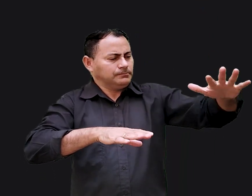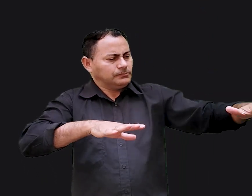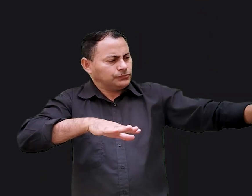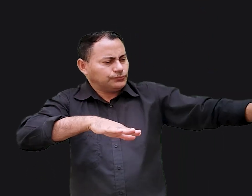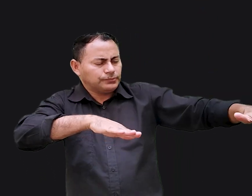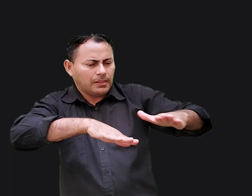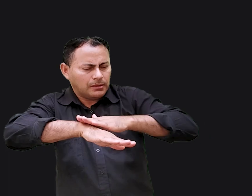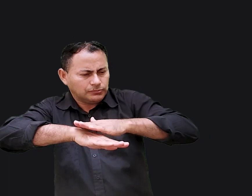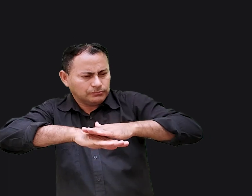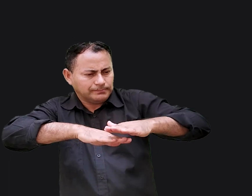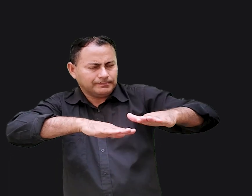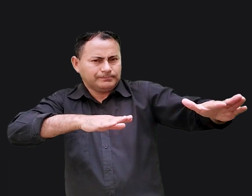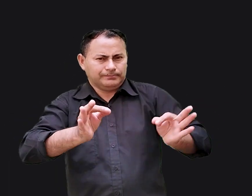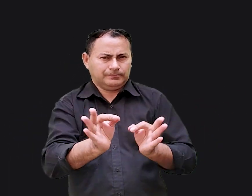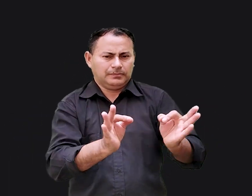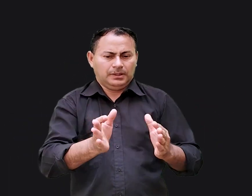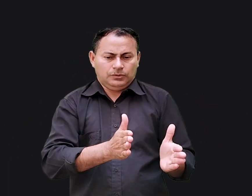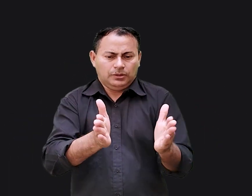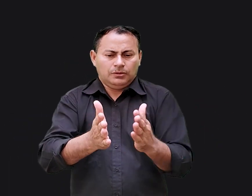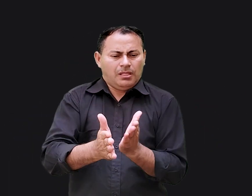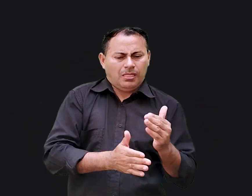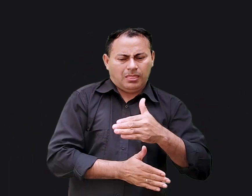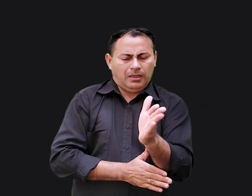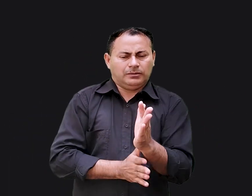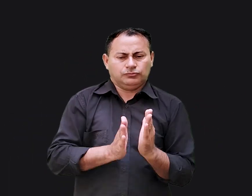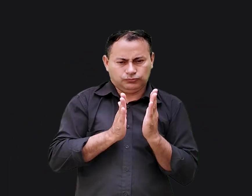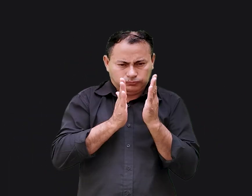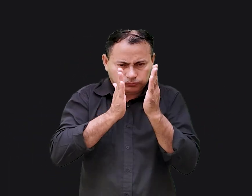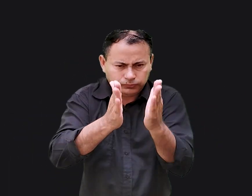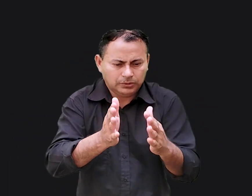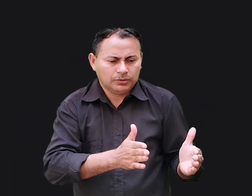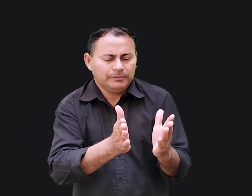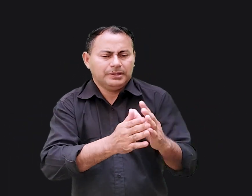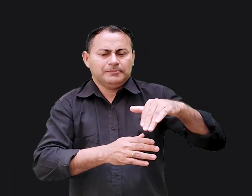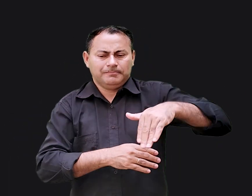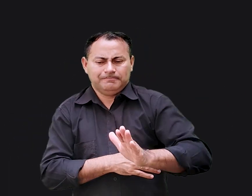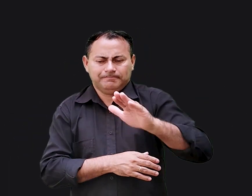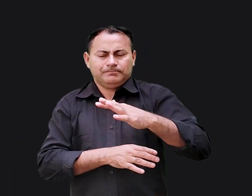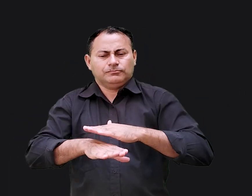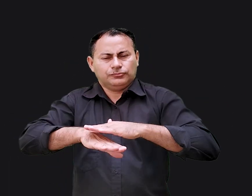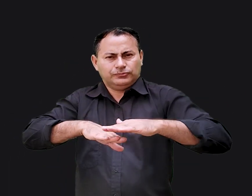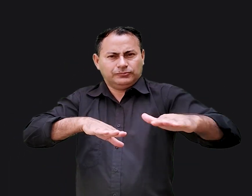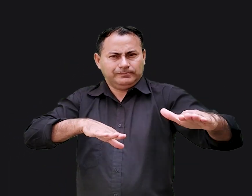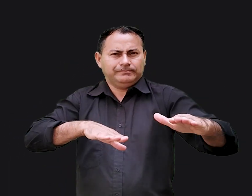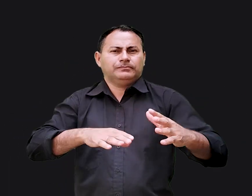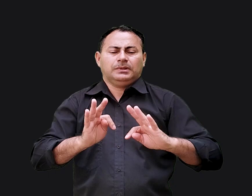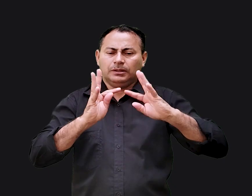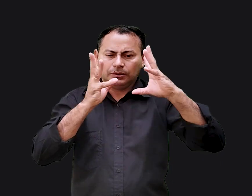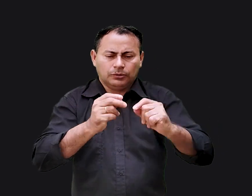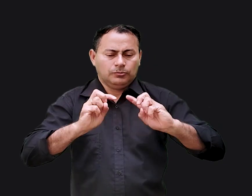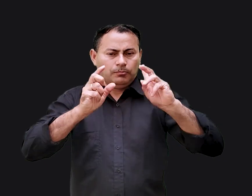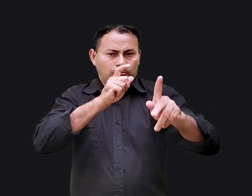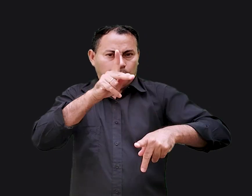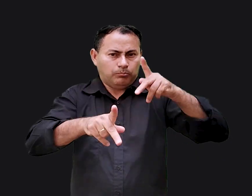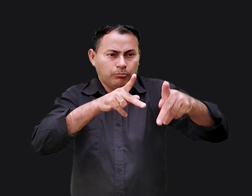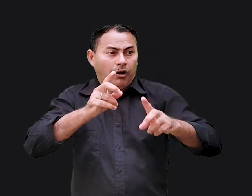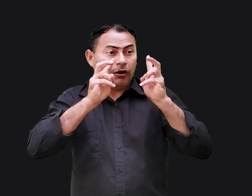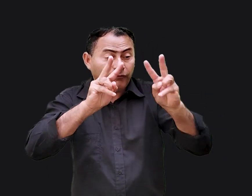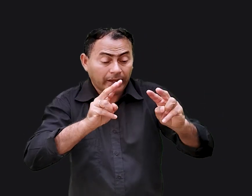colinas niveladas. As estradas tortuosas serão direitadas e os caminhos acidentados aplanados. E toda a humanidade verá a